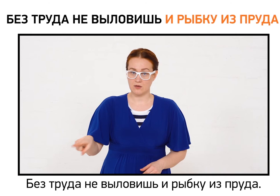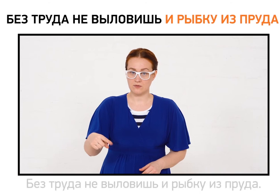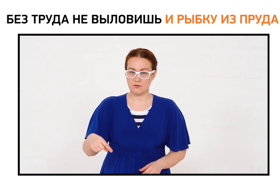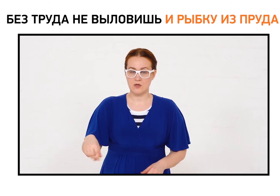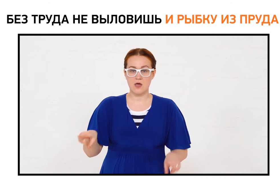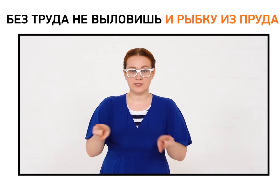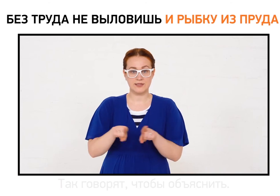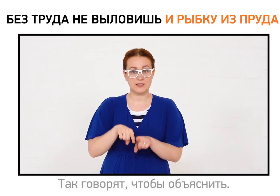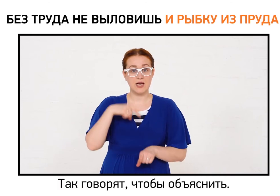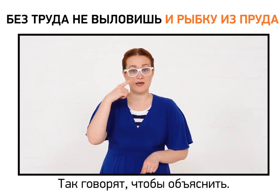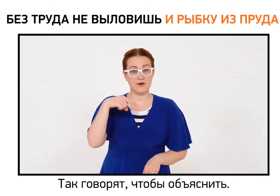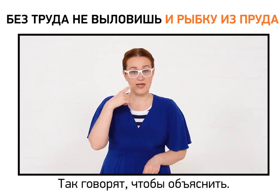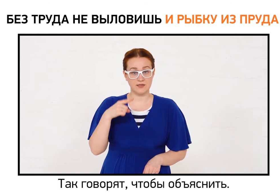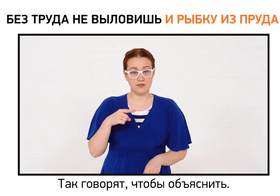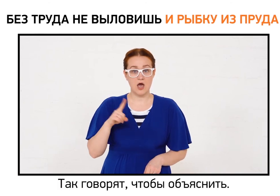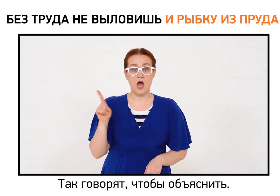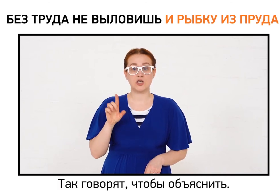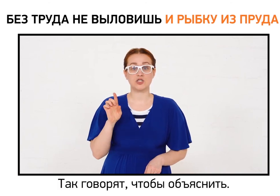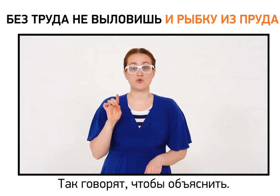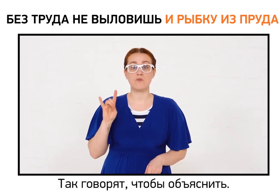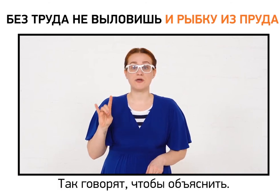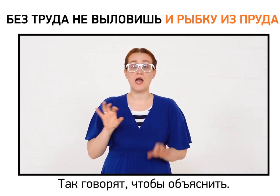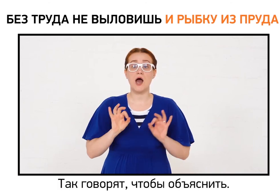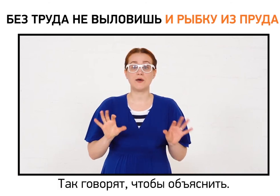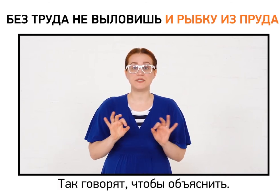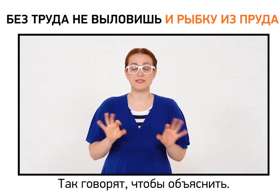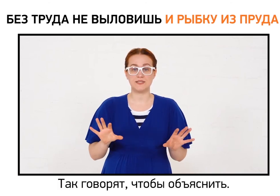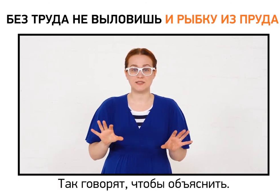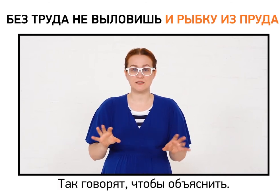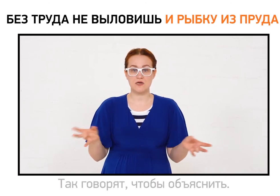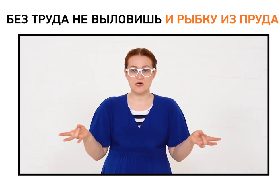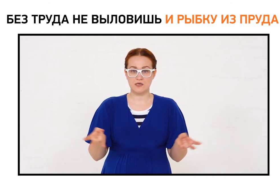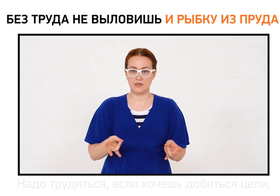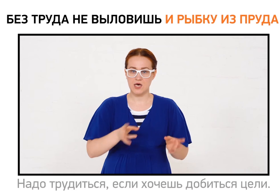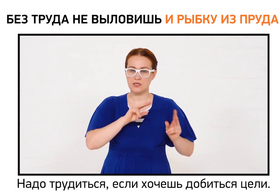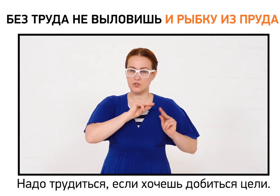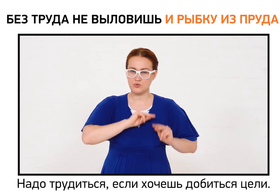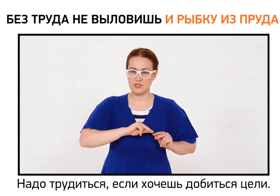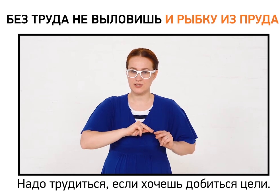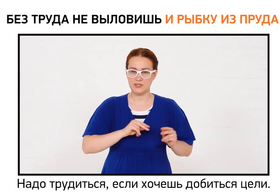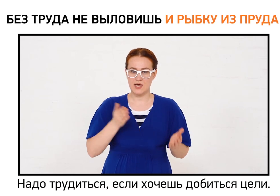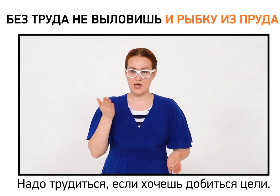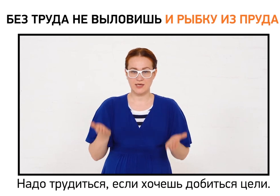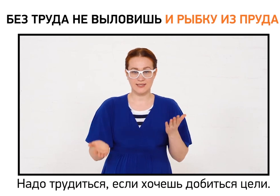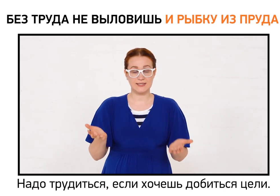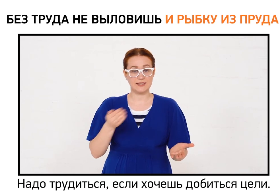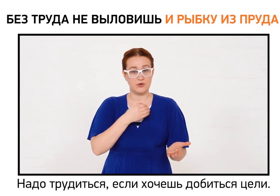Так говорят, чтобы объяснить. надо трудиться,